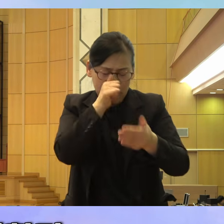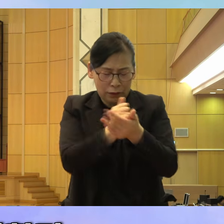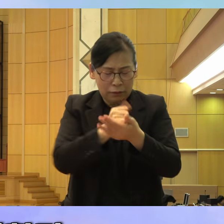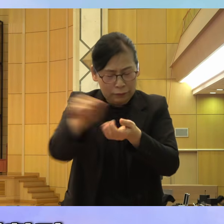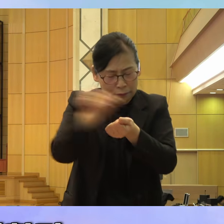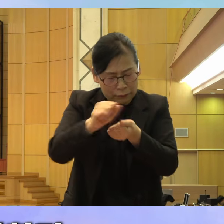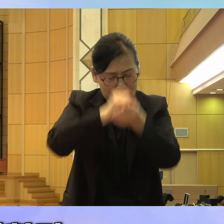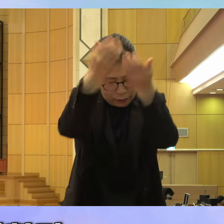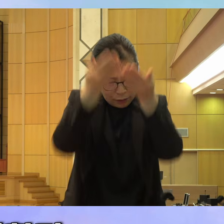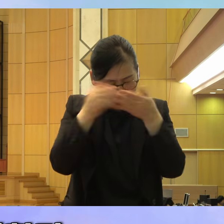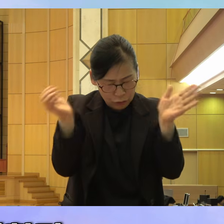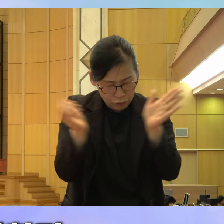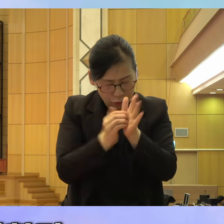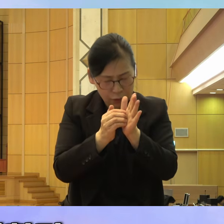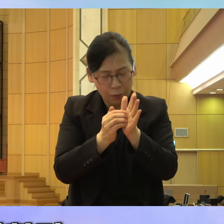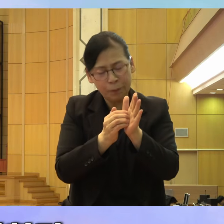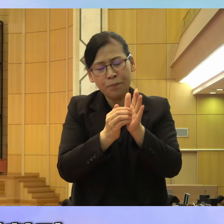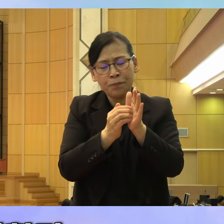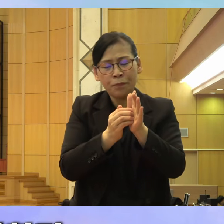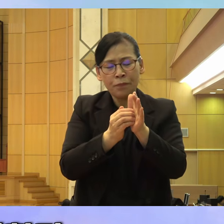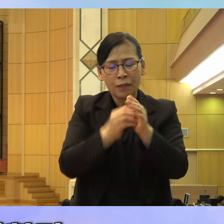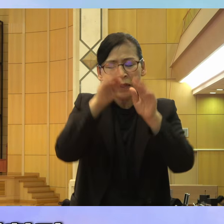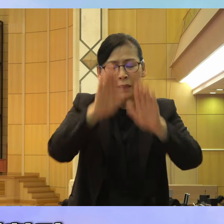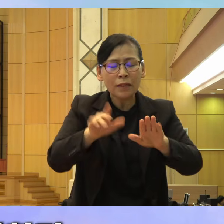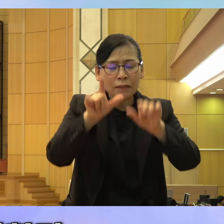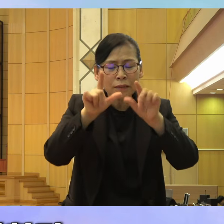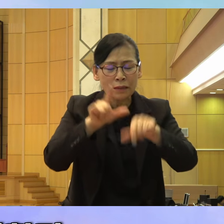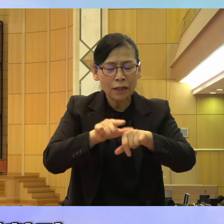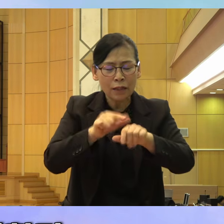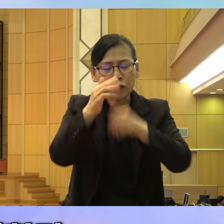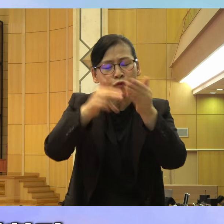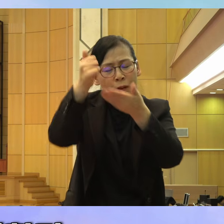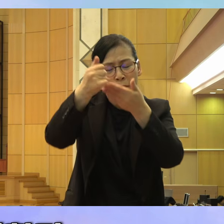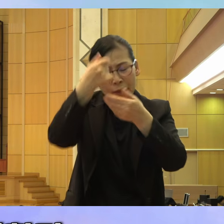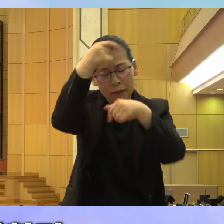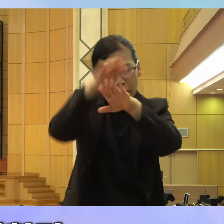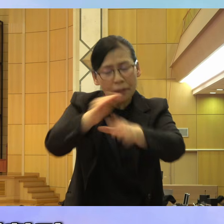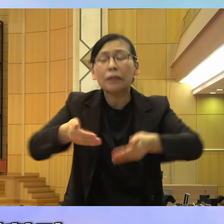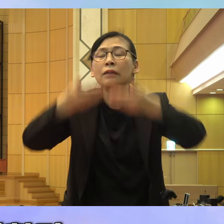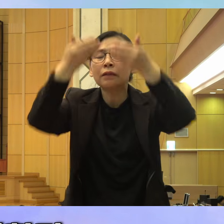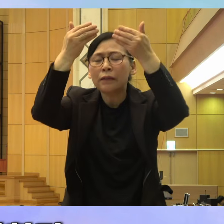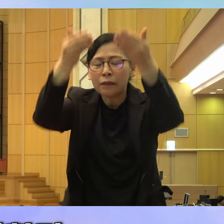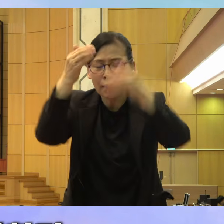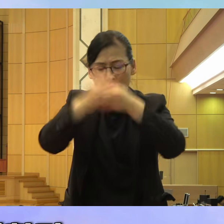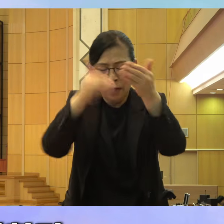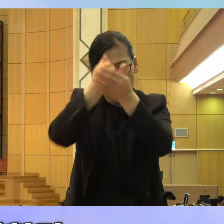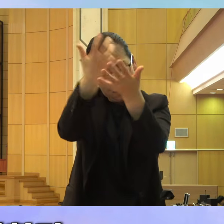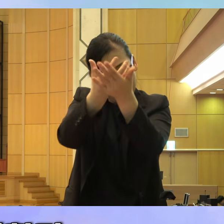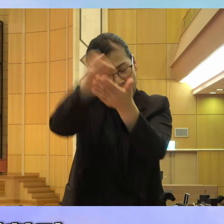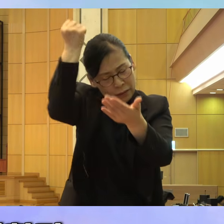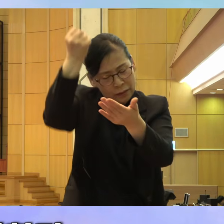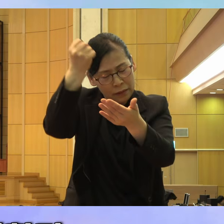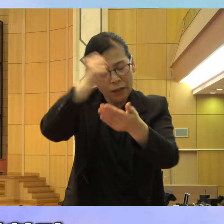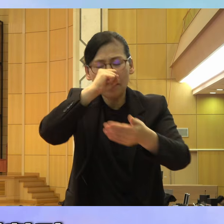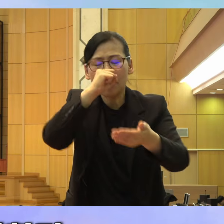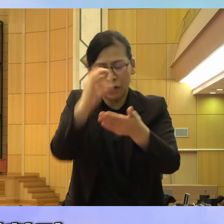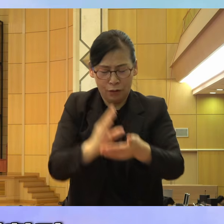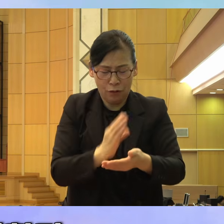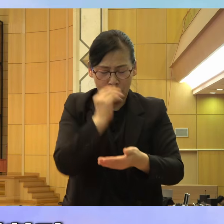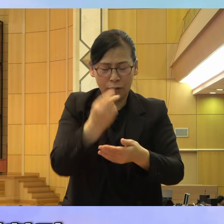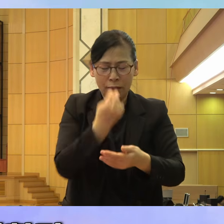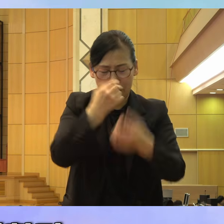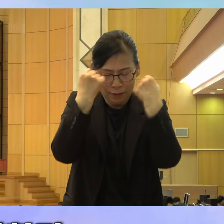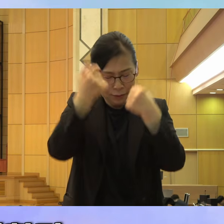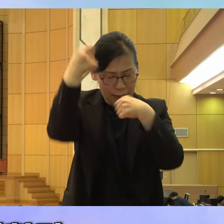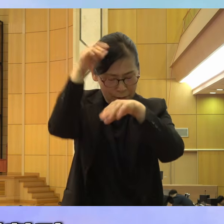사하시고 깨끗하게 하셔서 이 시간 주님 앞에 드려질 때 하나님이 받으시는 거룩한